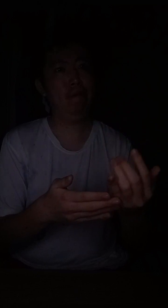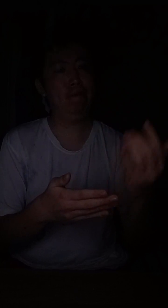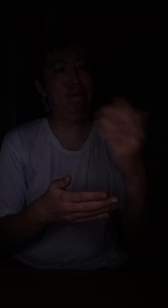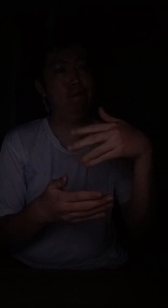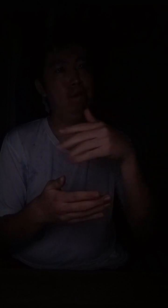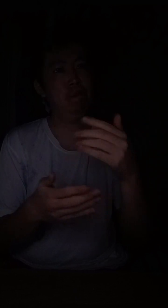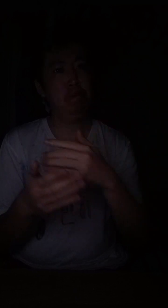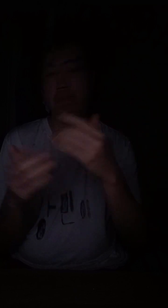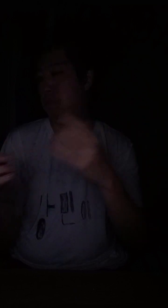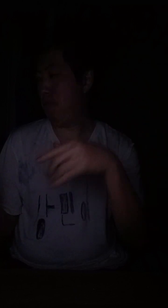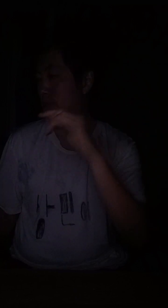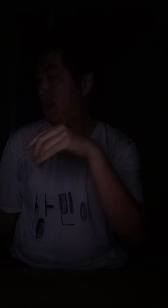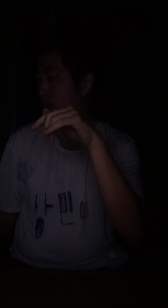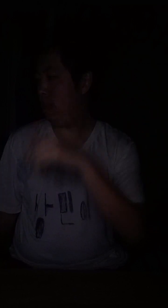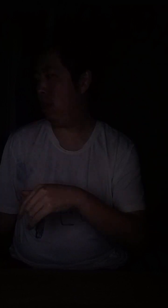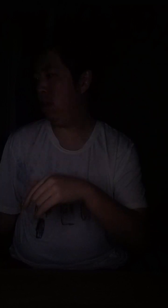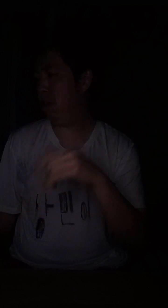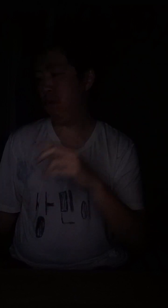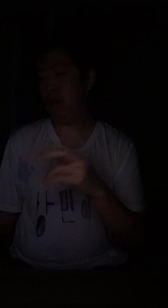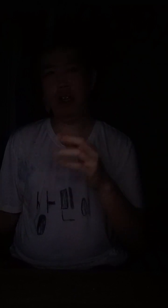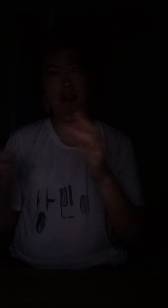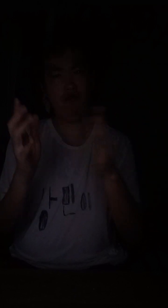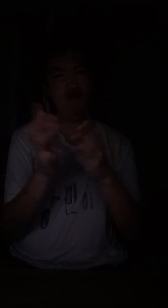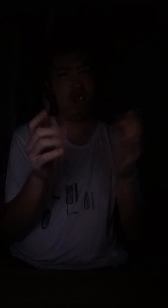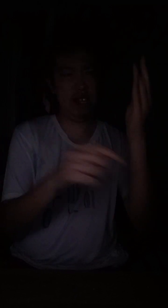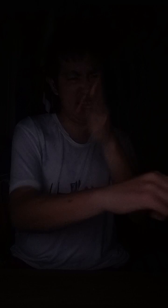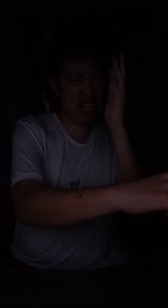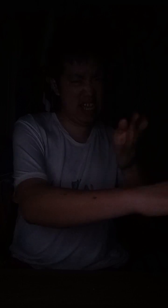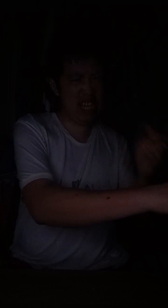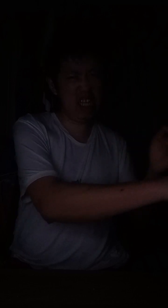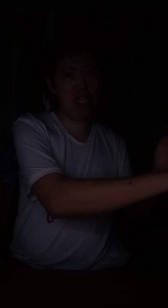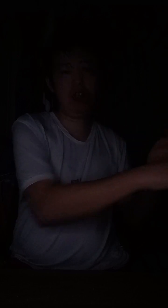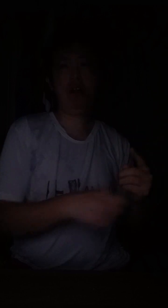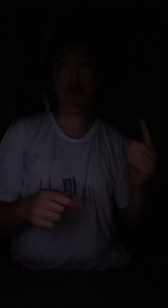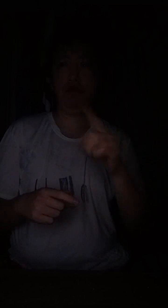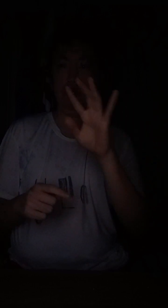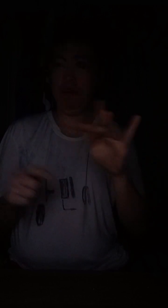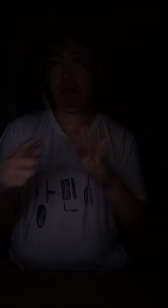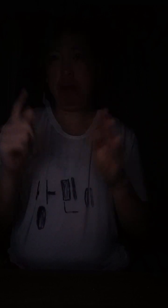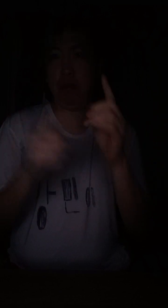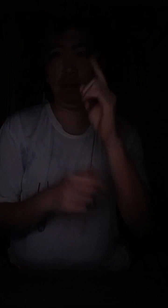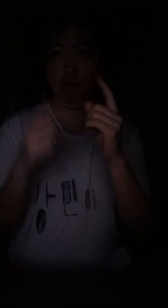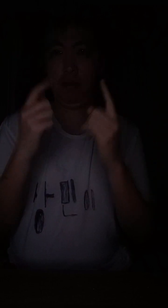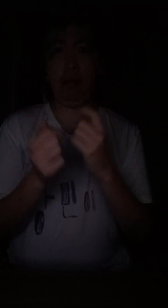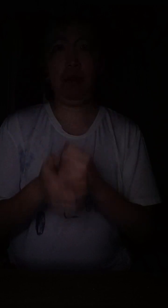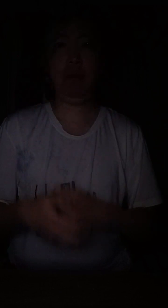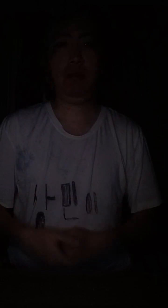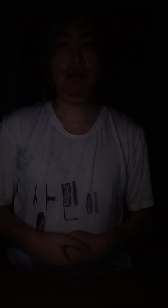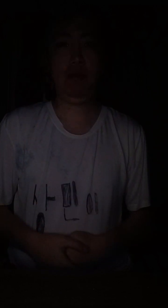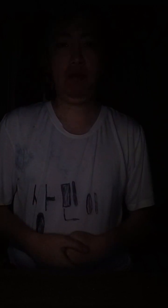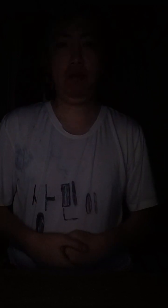이상 된 고참들까지 박 후보자의 사퇴를 요구하는 기자들이 500명에 육박합니다. 하지만 윤